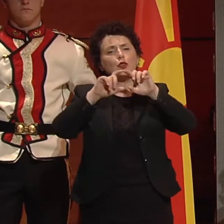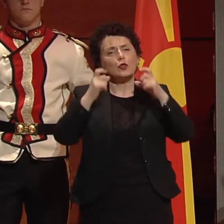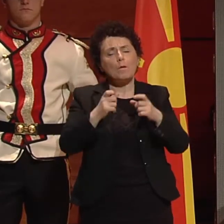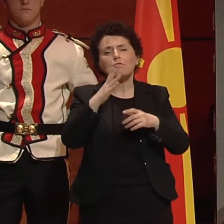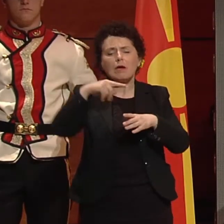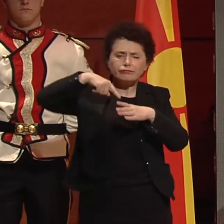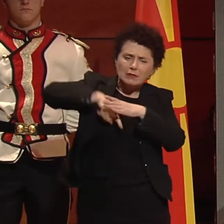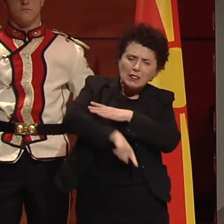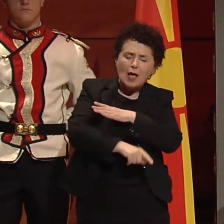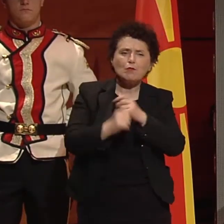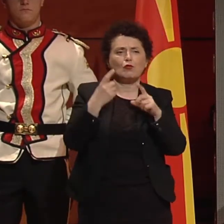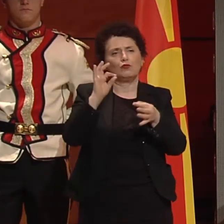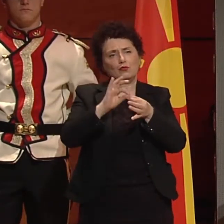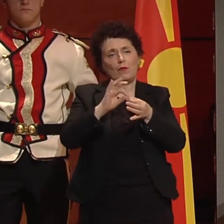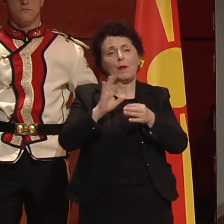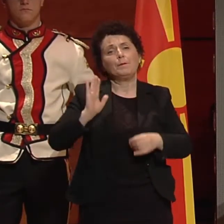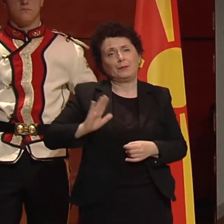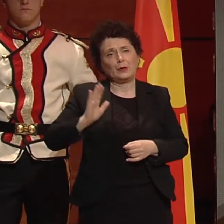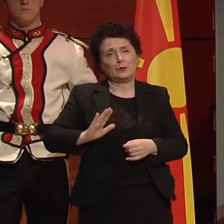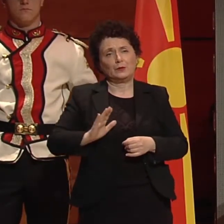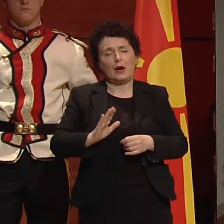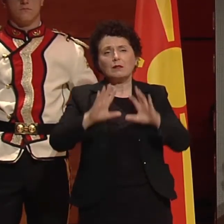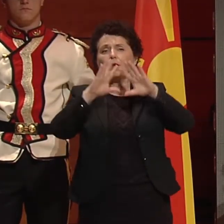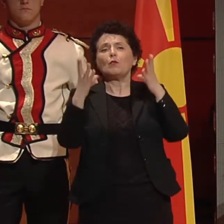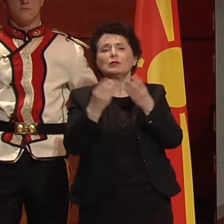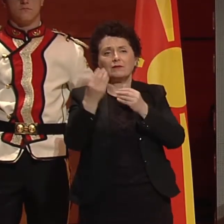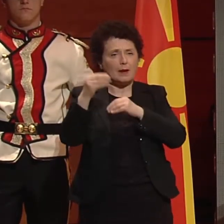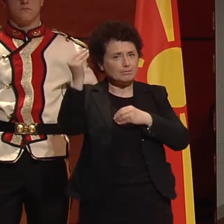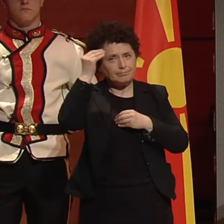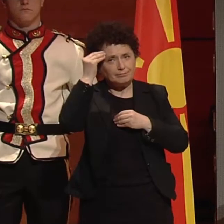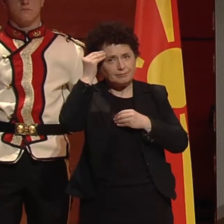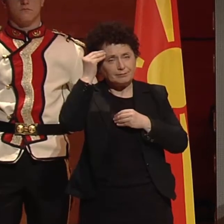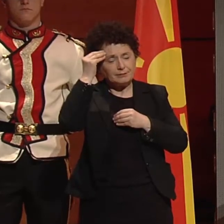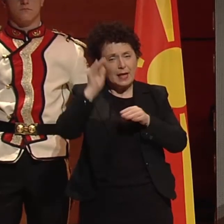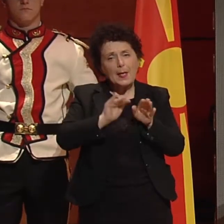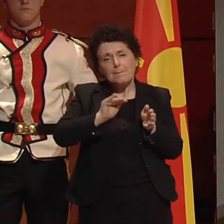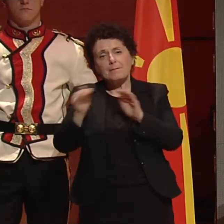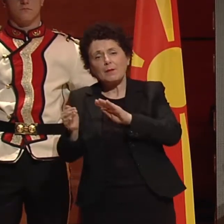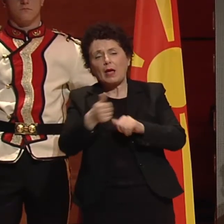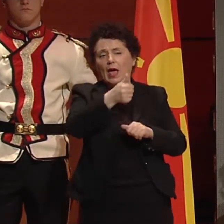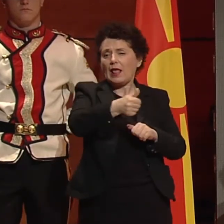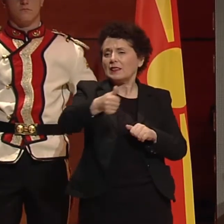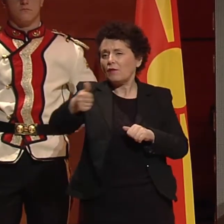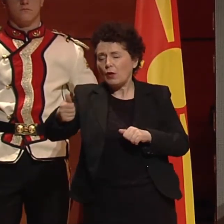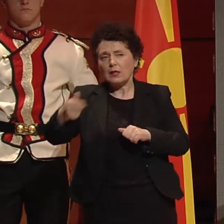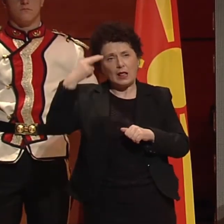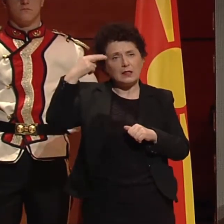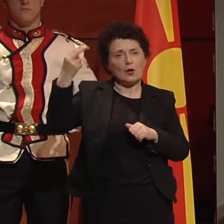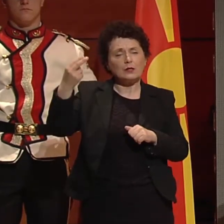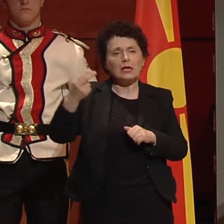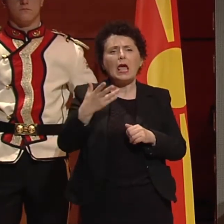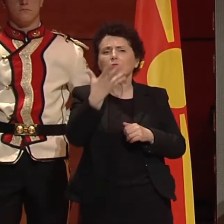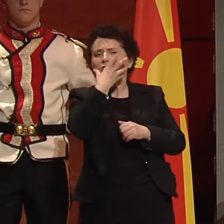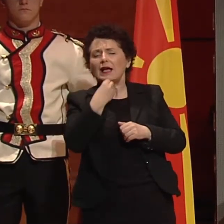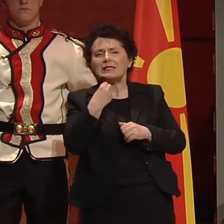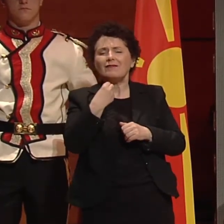и стабилни. Културната обштествената меморија припаѓа на индивидуалниот теориски